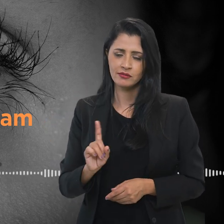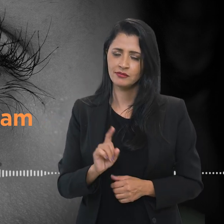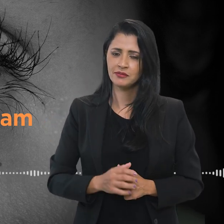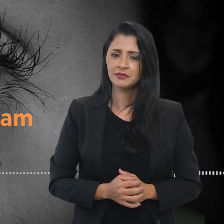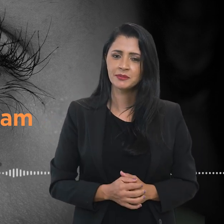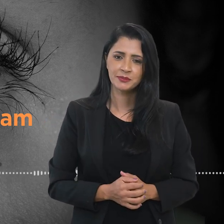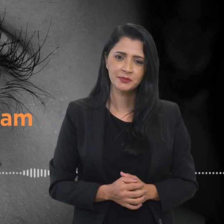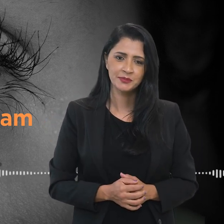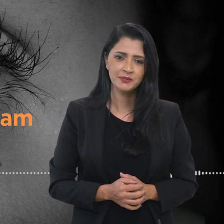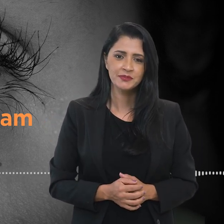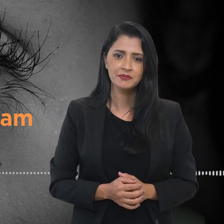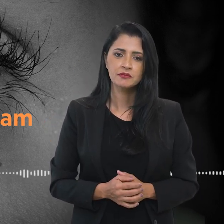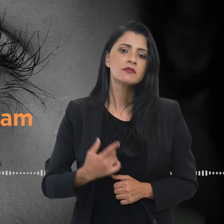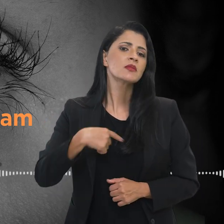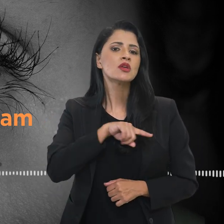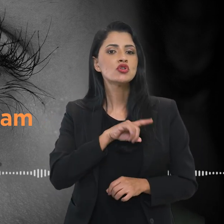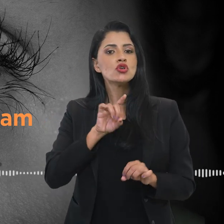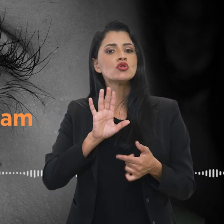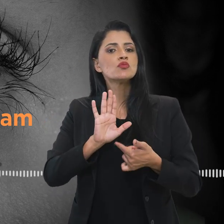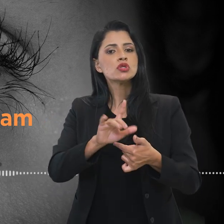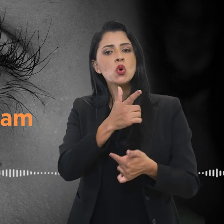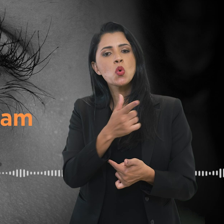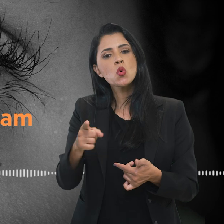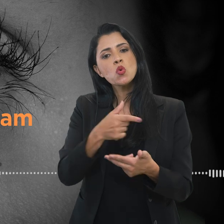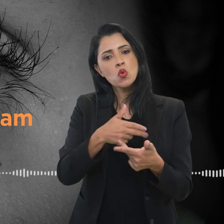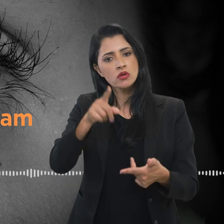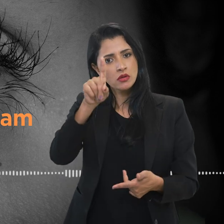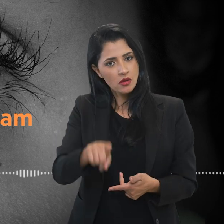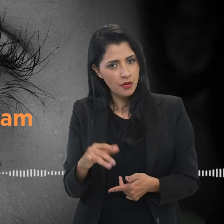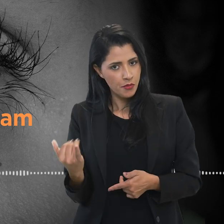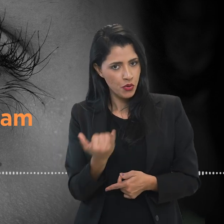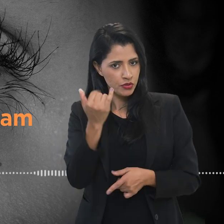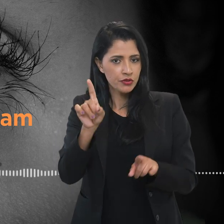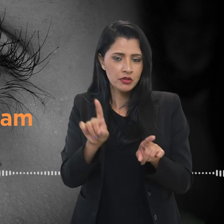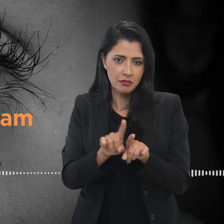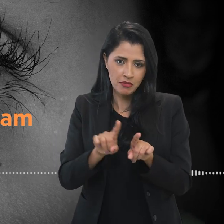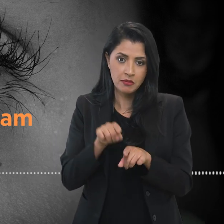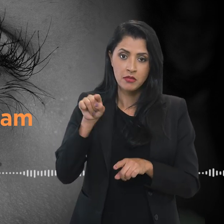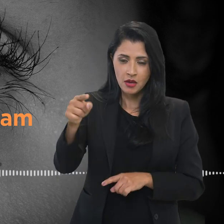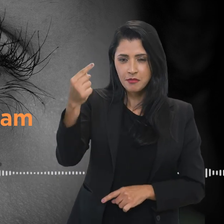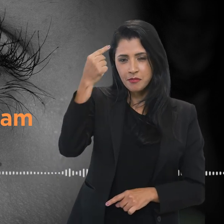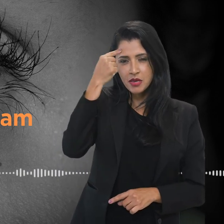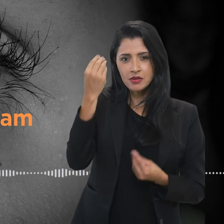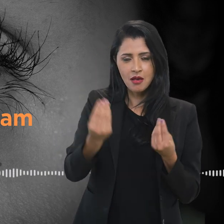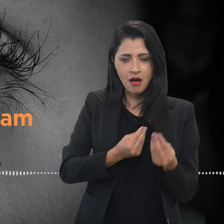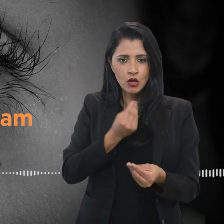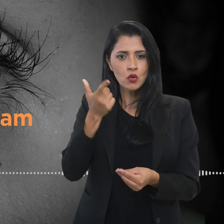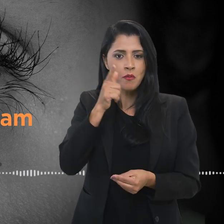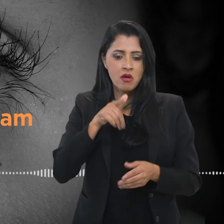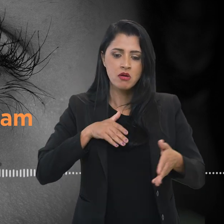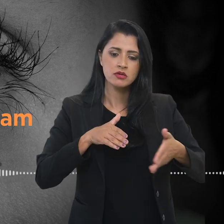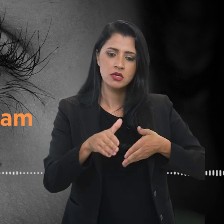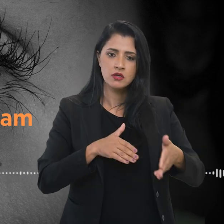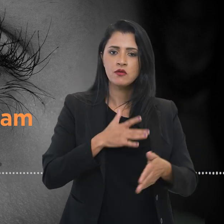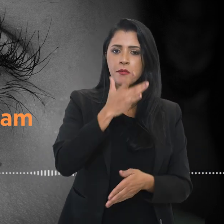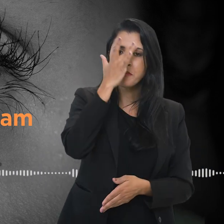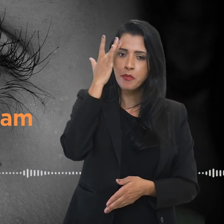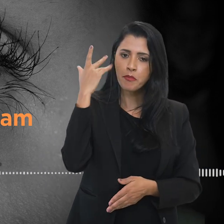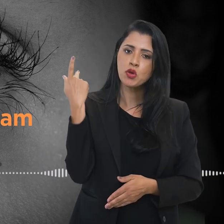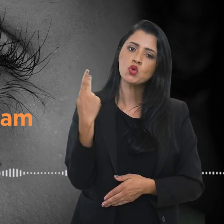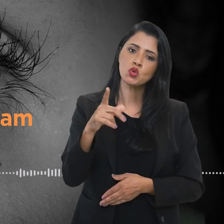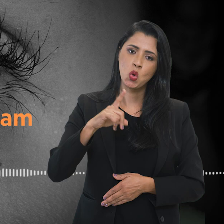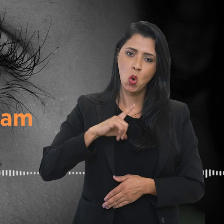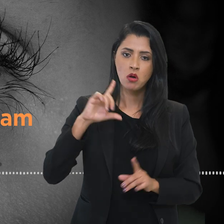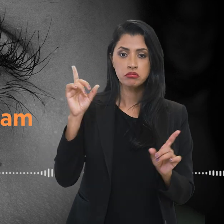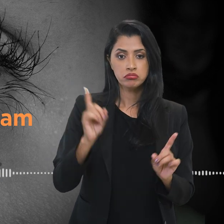eles. E a gente quer destacar outro ponto importante do podcast. Ele também foi pensado para estar acessível às pessoas